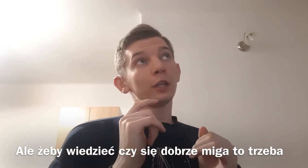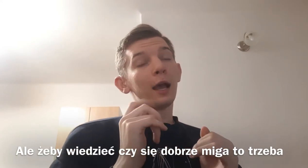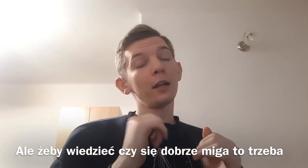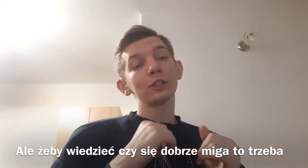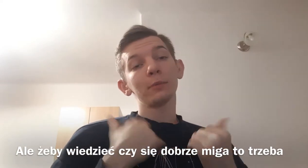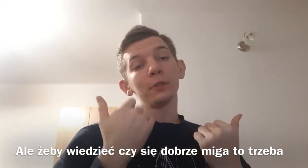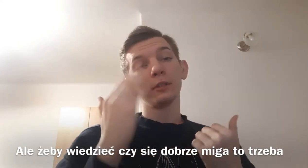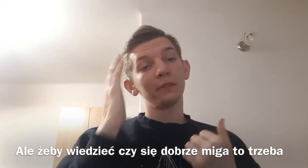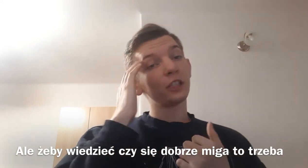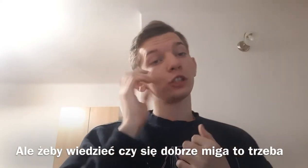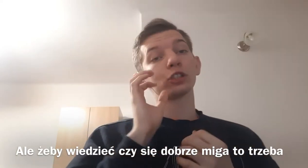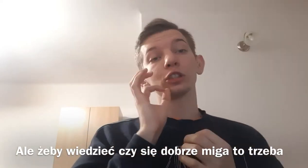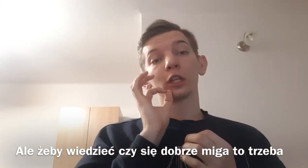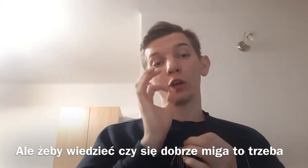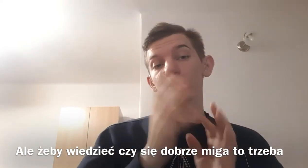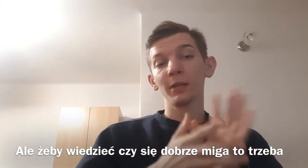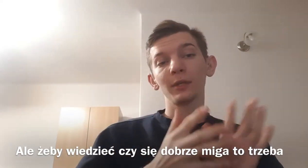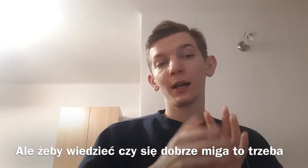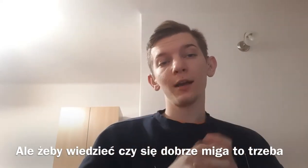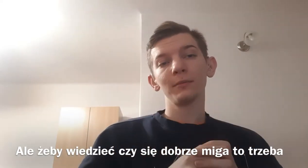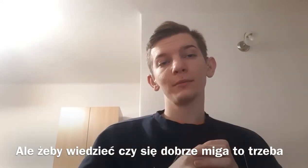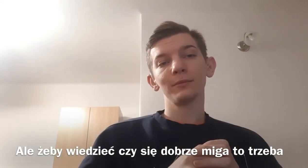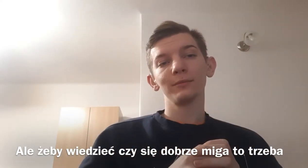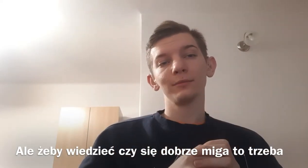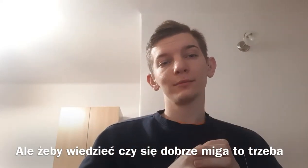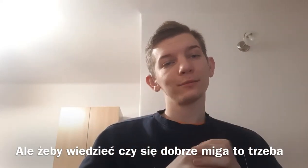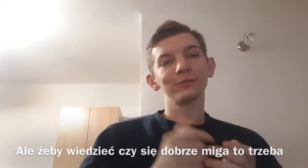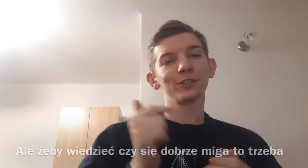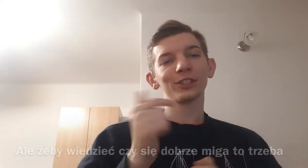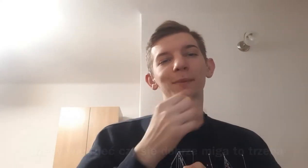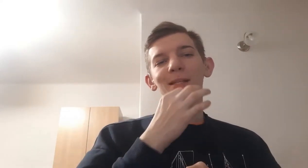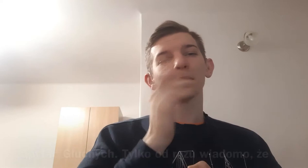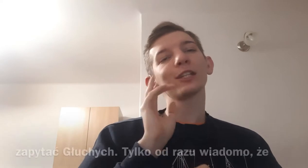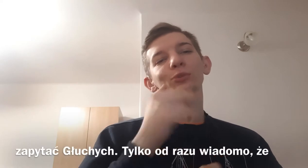Ale żeby wiedzieć, czy cię dobrze miga, to trzeba zapytać głuchy.